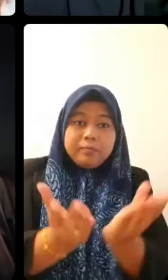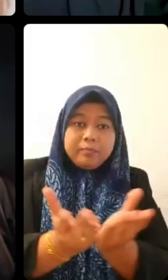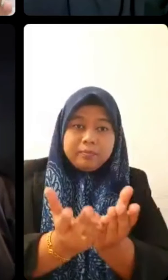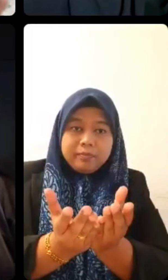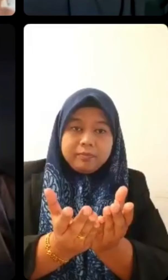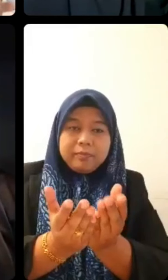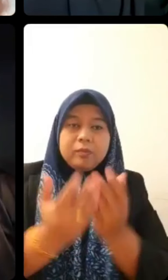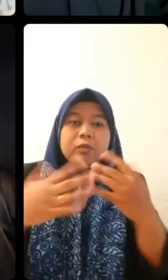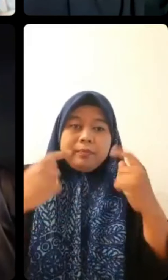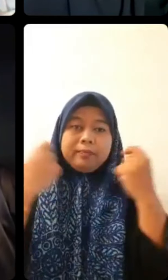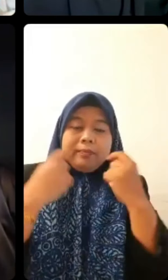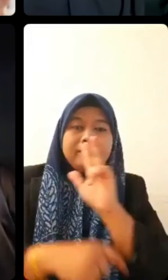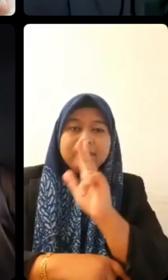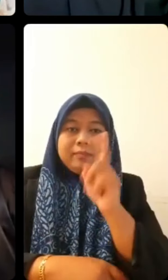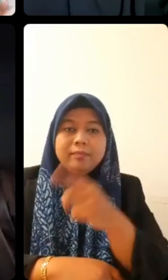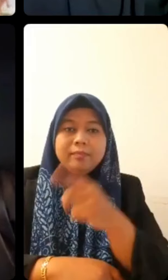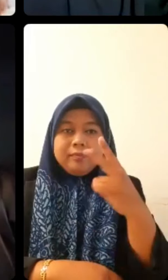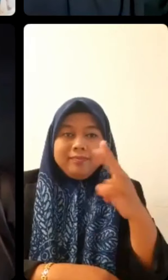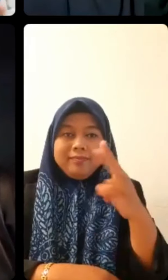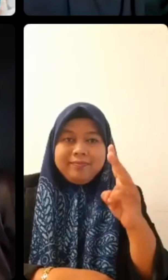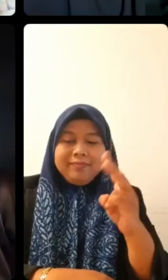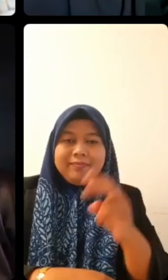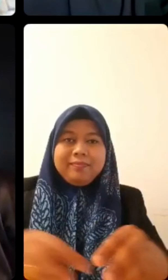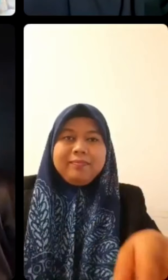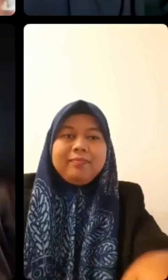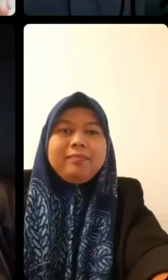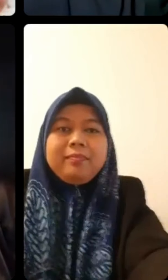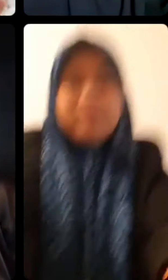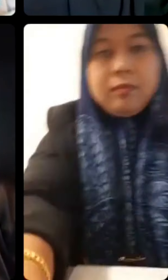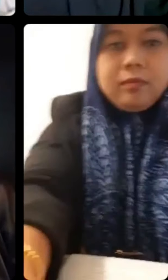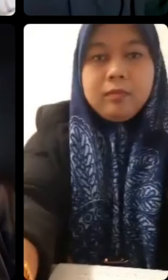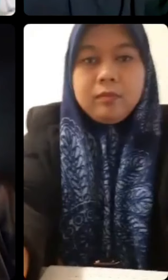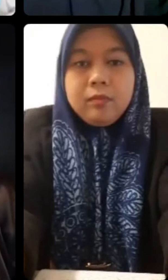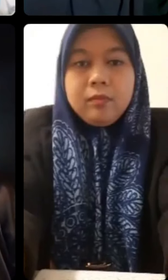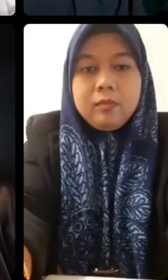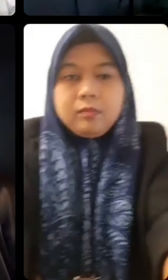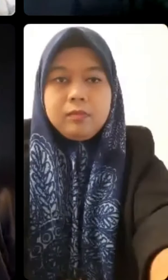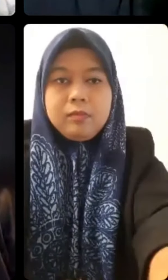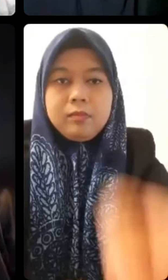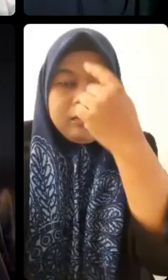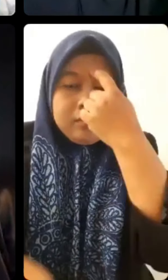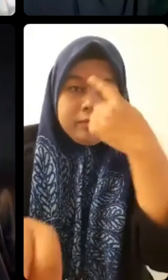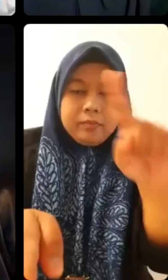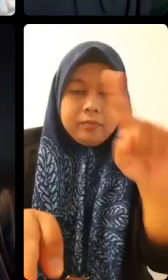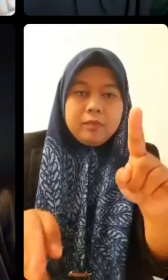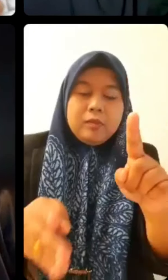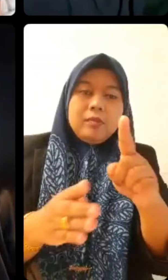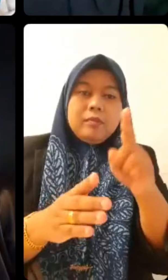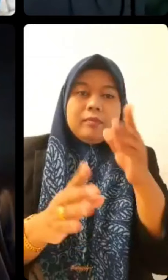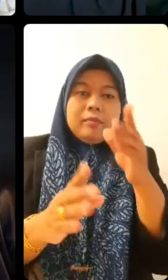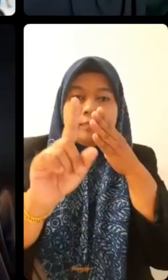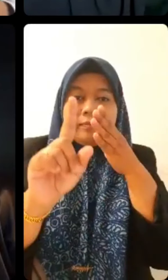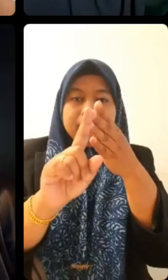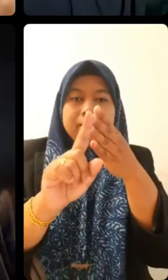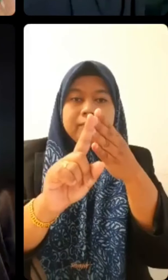bertemakan kepimpinan dan penyertaan OKU dalam menuju endemik COVID-19. Diharapkan semua